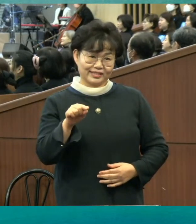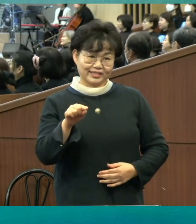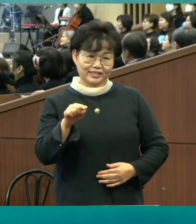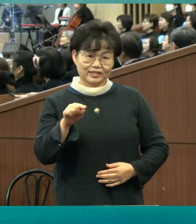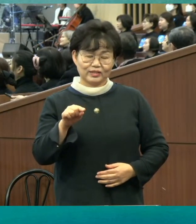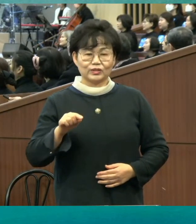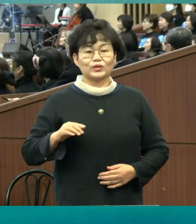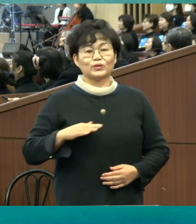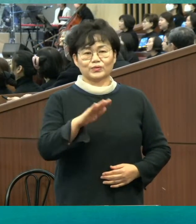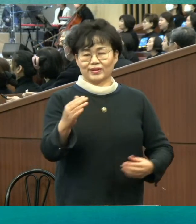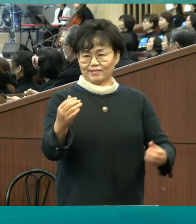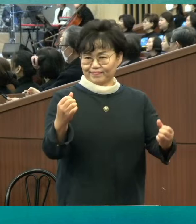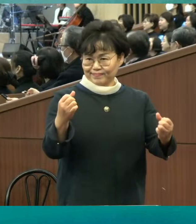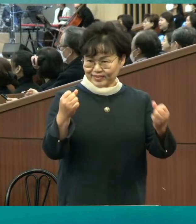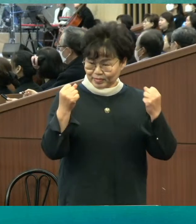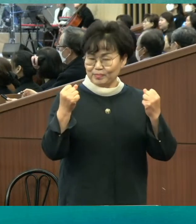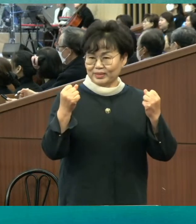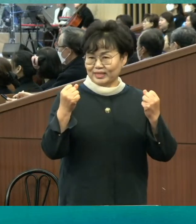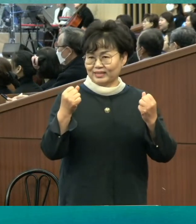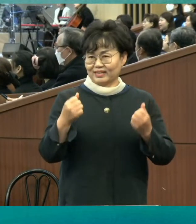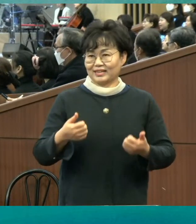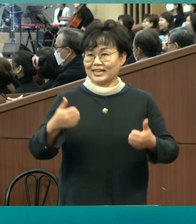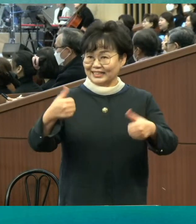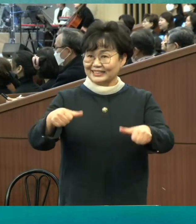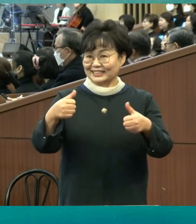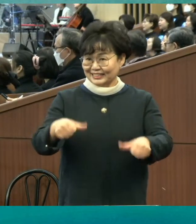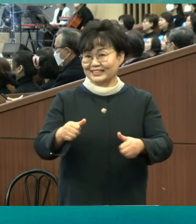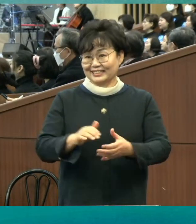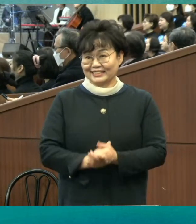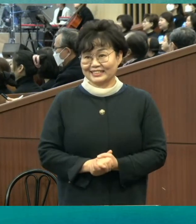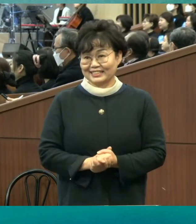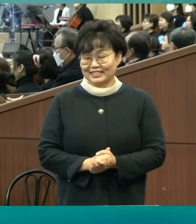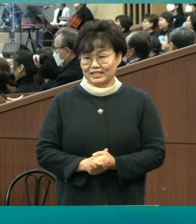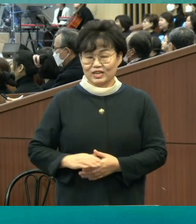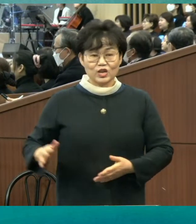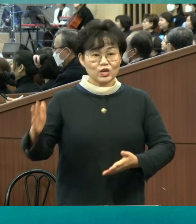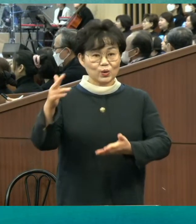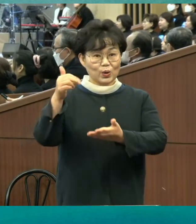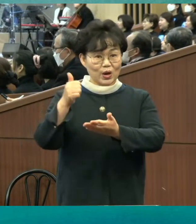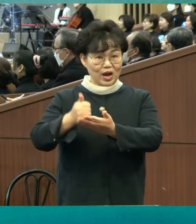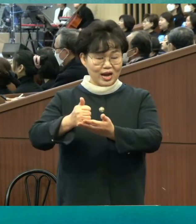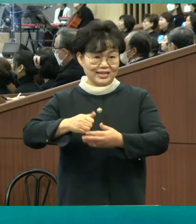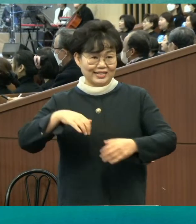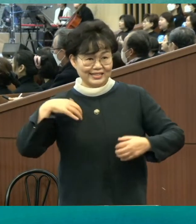우리의 힘입니다. 여러분 한 번 더요. 여호와를 기뻐하는 것이